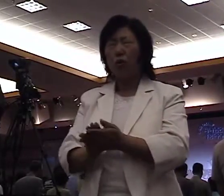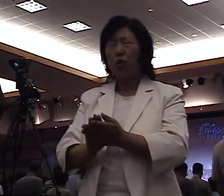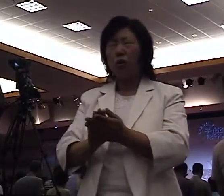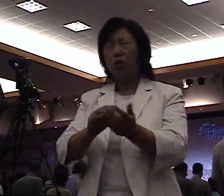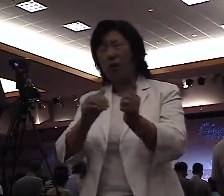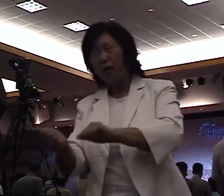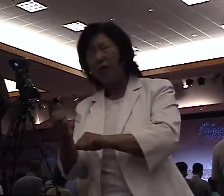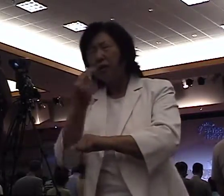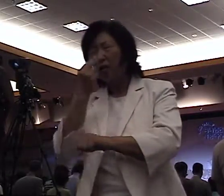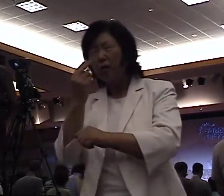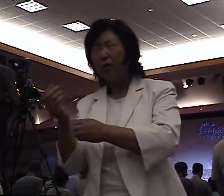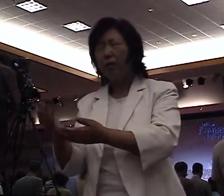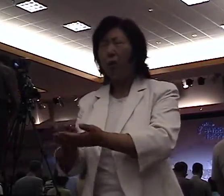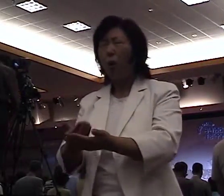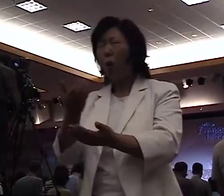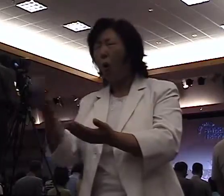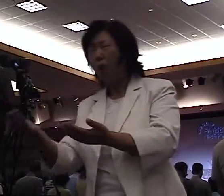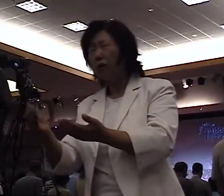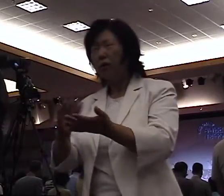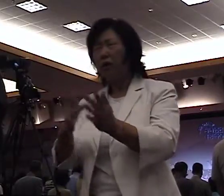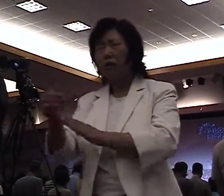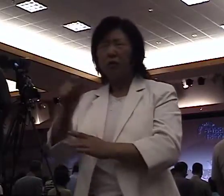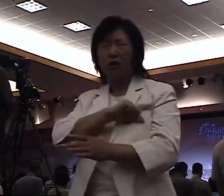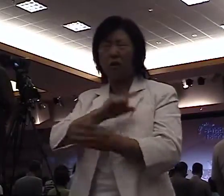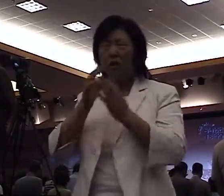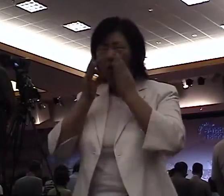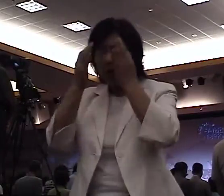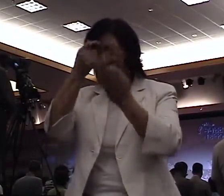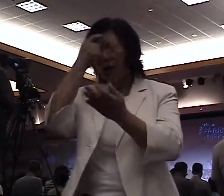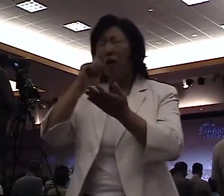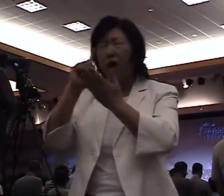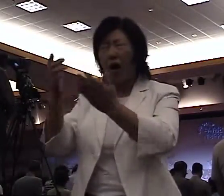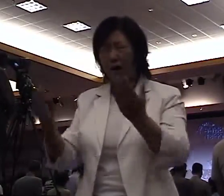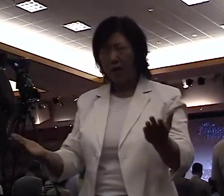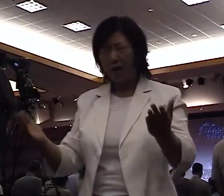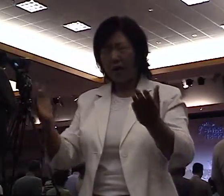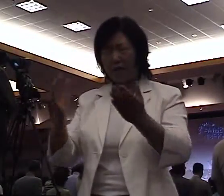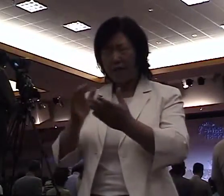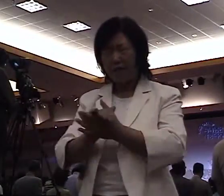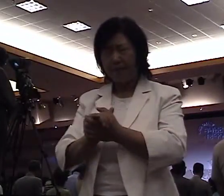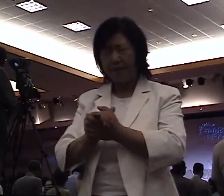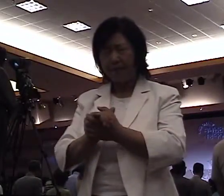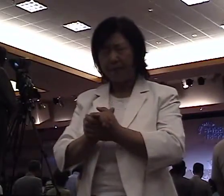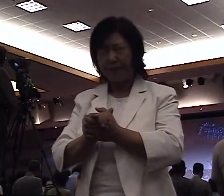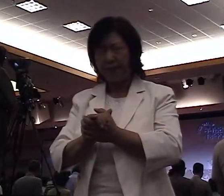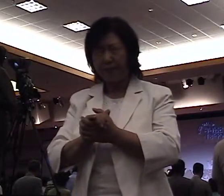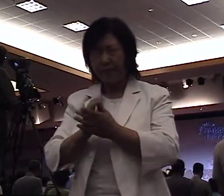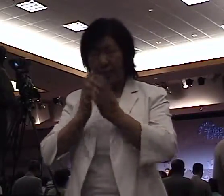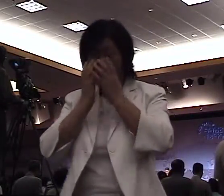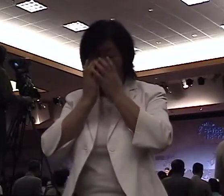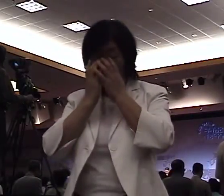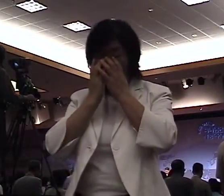사망에서 생명으로 옮기신 예수님 이름으로 간절히 기도드렸습니다.